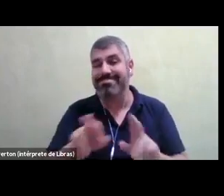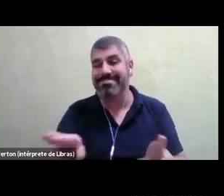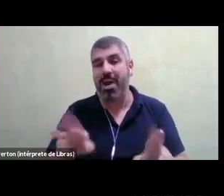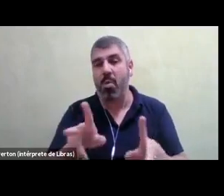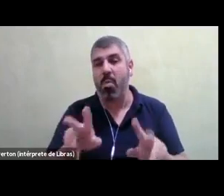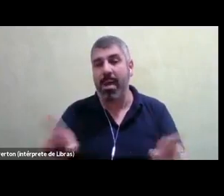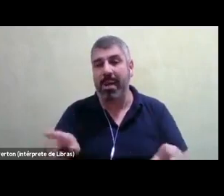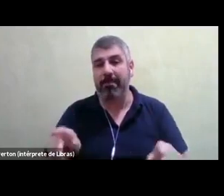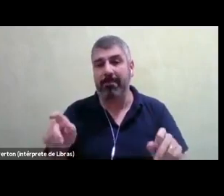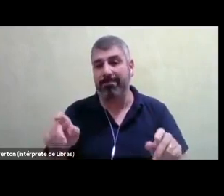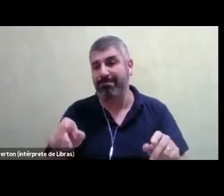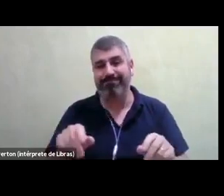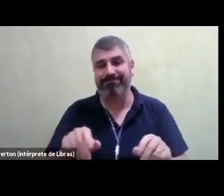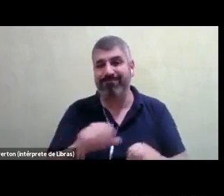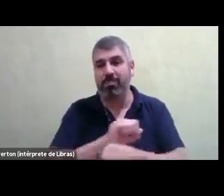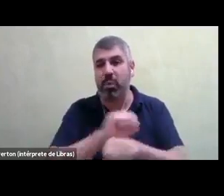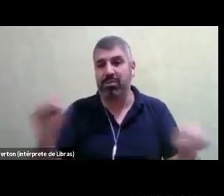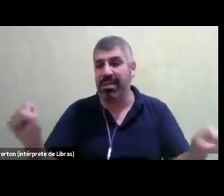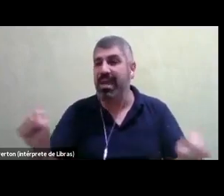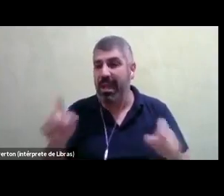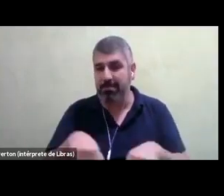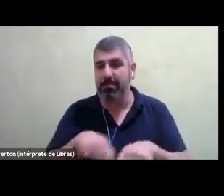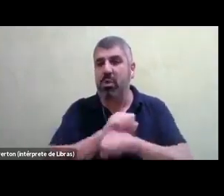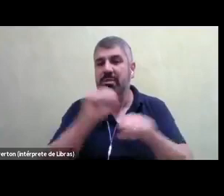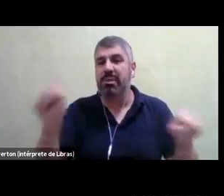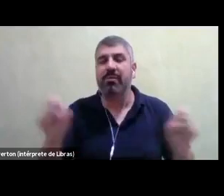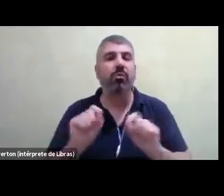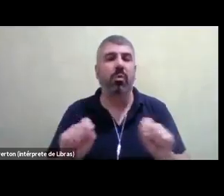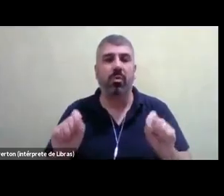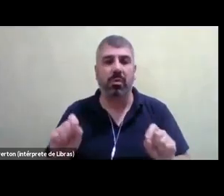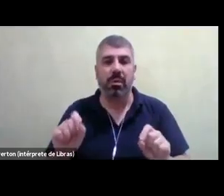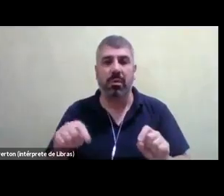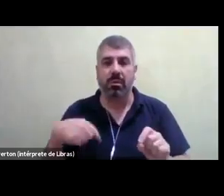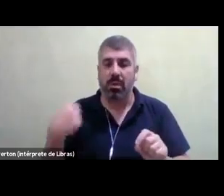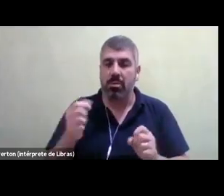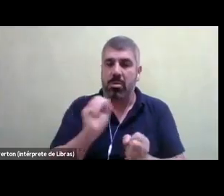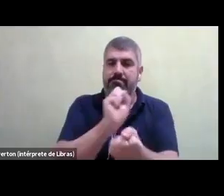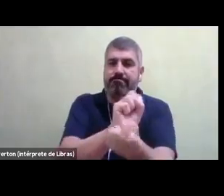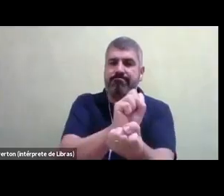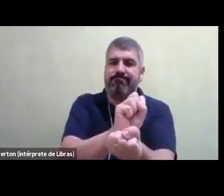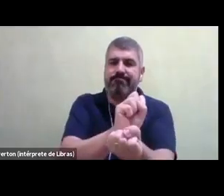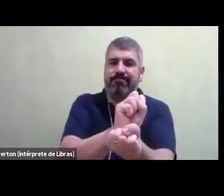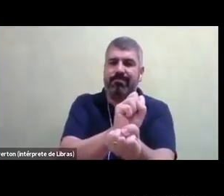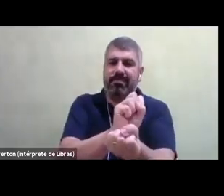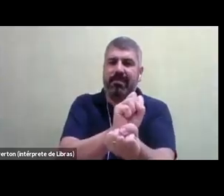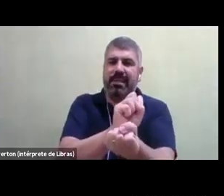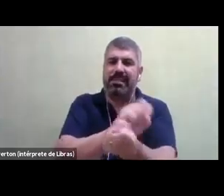gente vencer as amarras de um colonialismo que marcou a